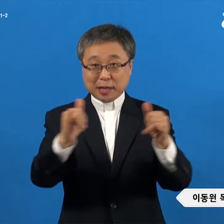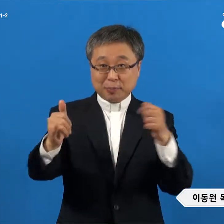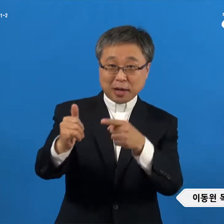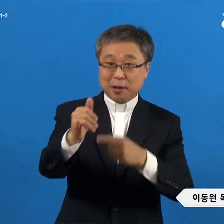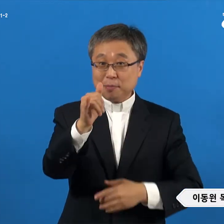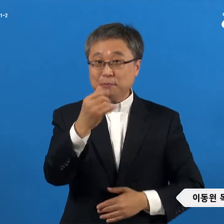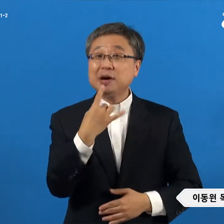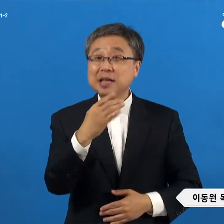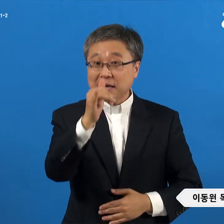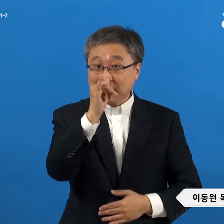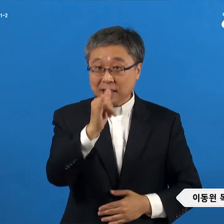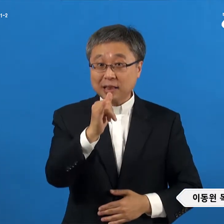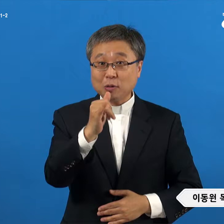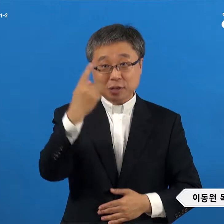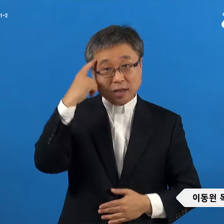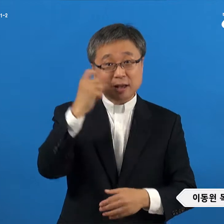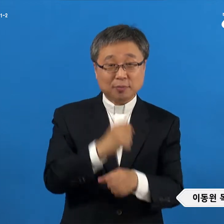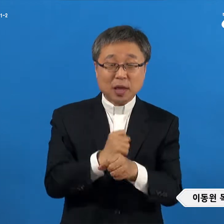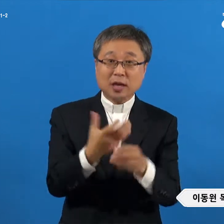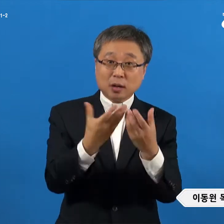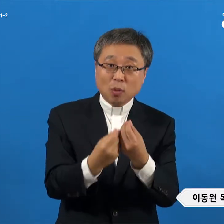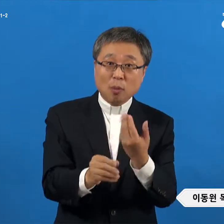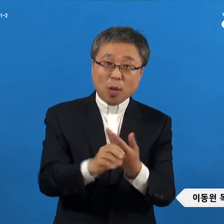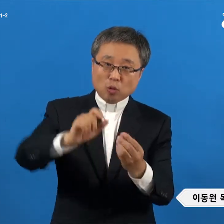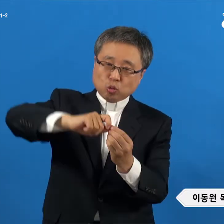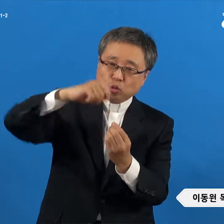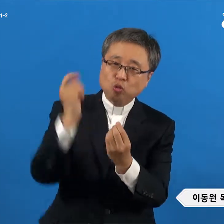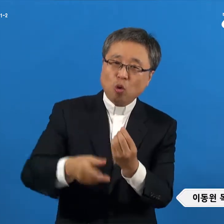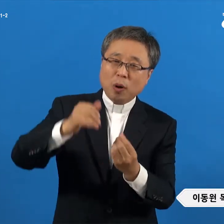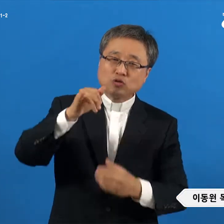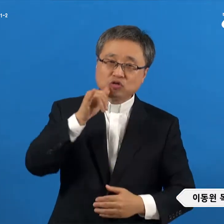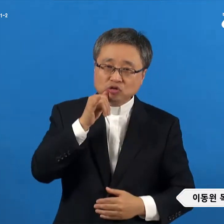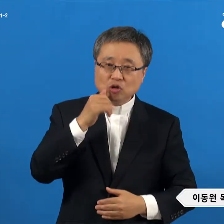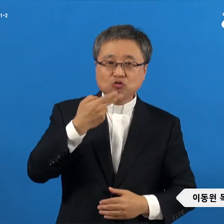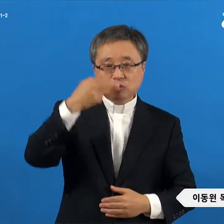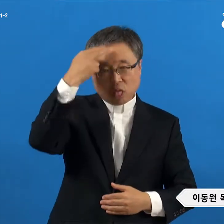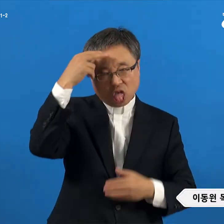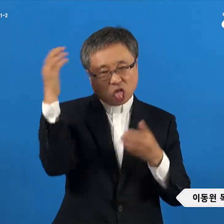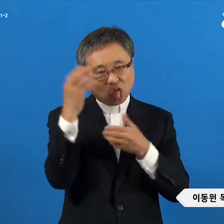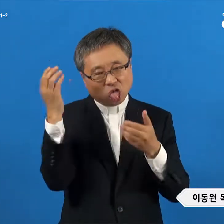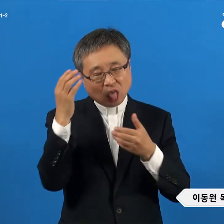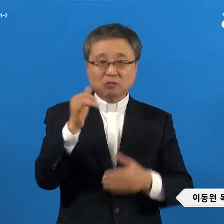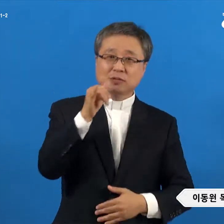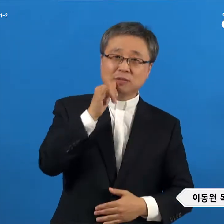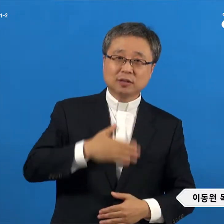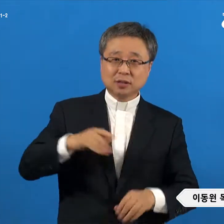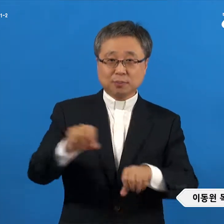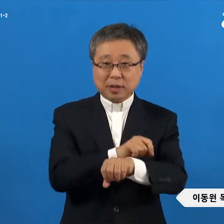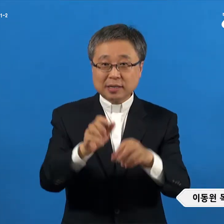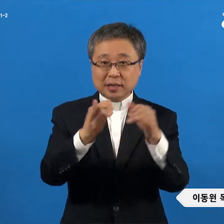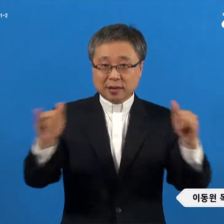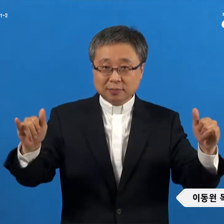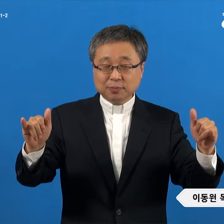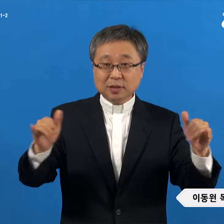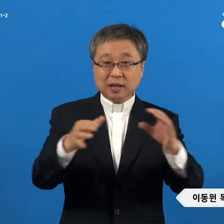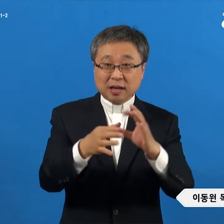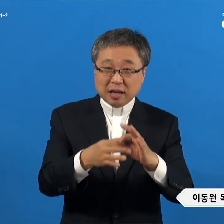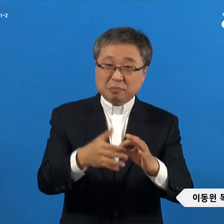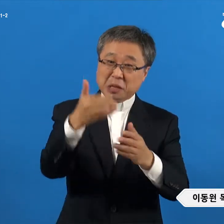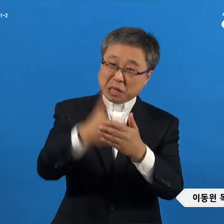케이스라고 생각했습니다. 예컨대 도박 중독이나 알코올 중독, 특수한 사람들의 소수적 예외적 케이스라고